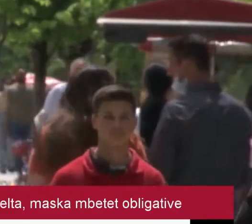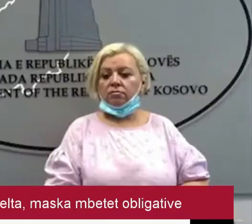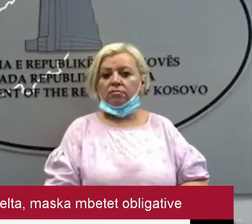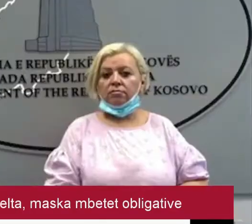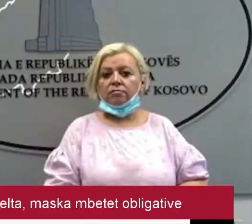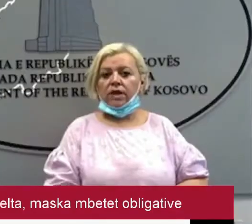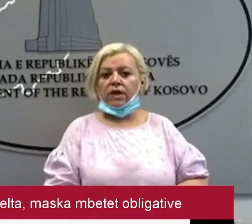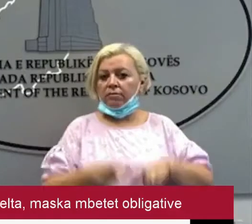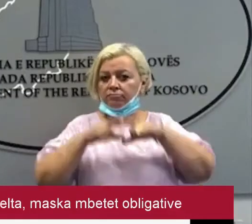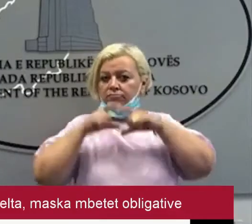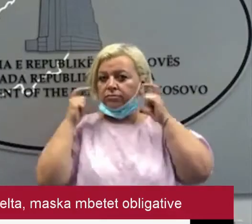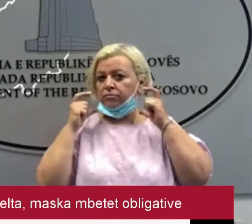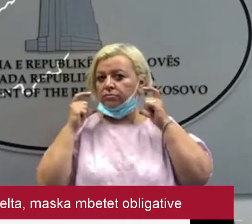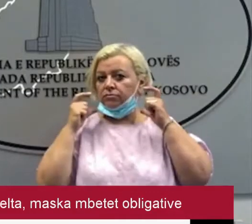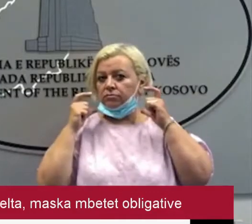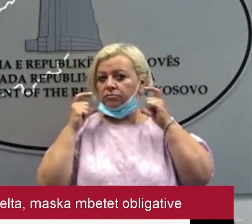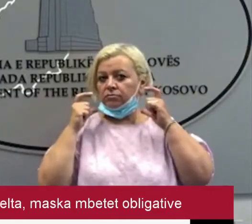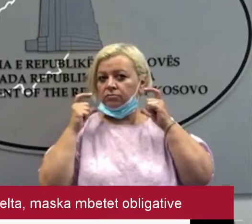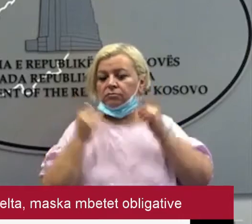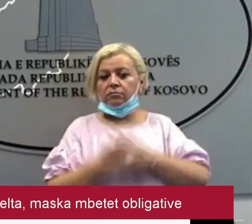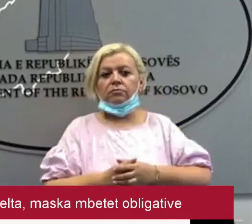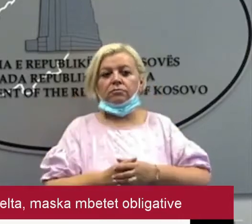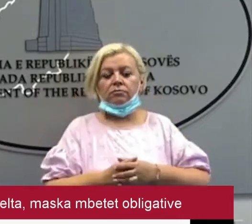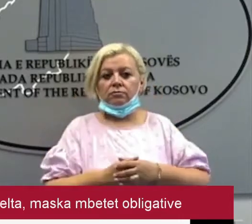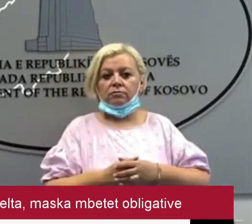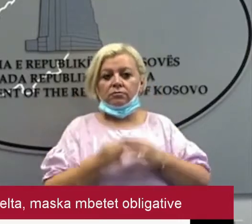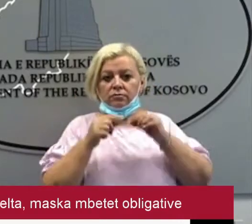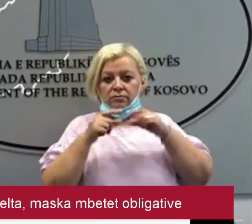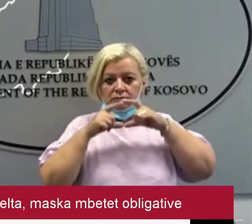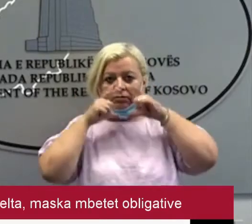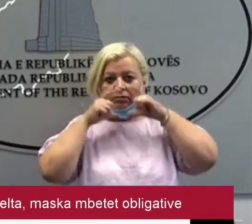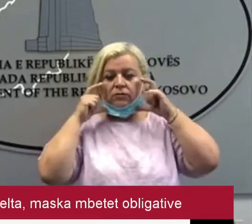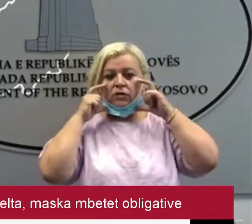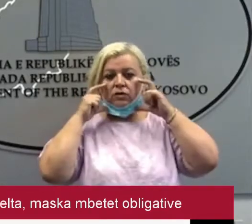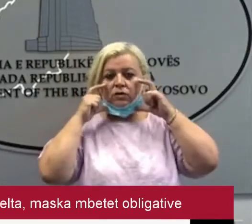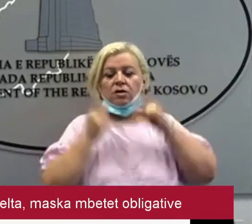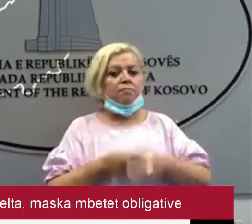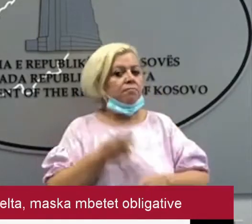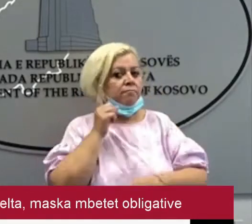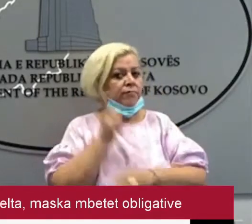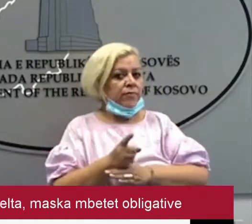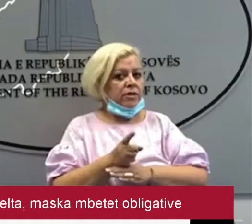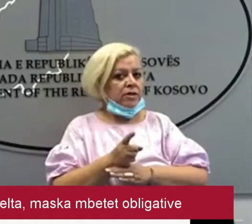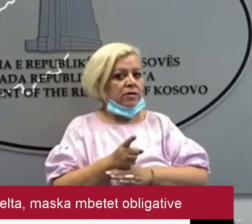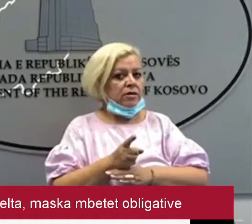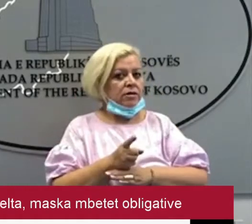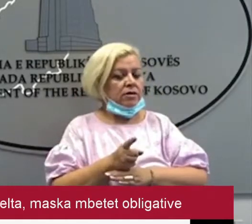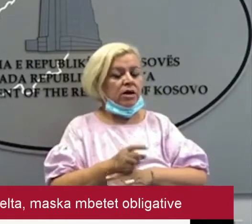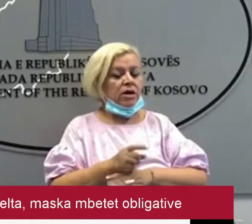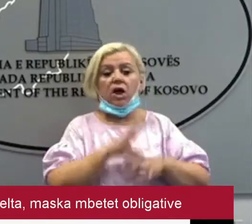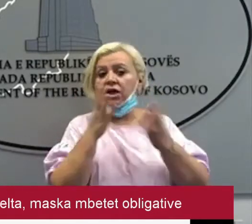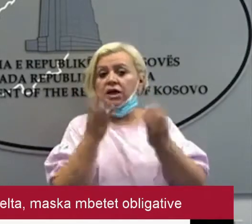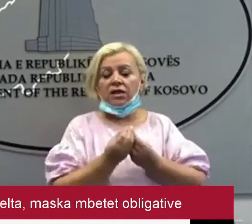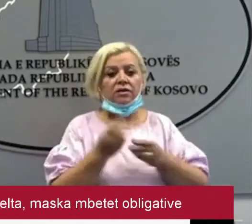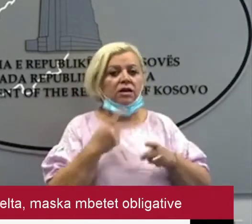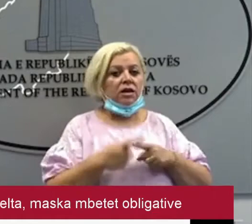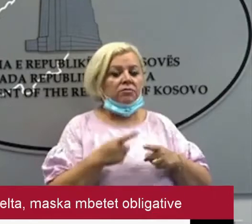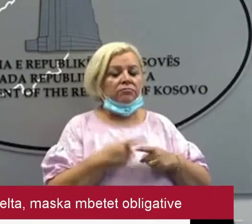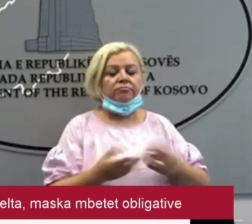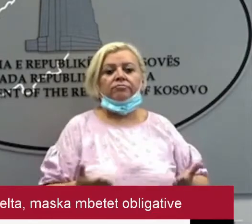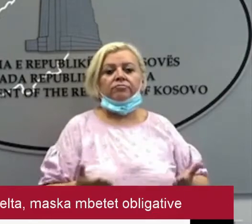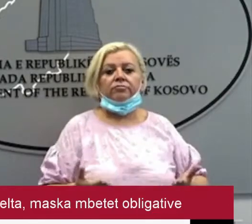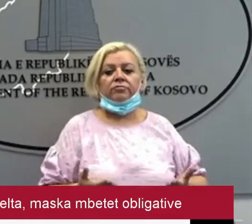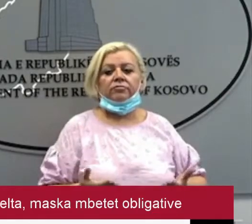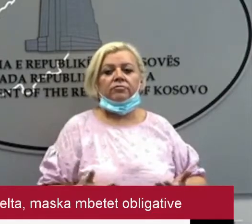rasteve. Bartja e maskës duke mbuluar hundën dhe gojen është obligative në të gjitha rastet